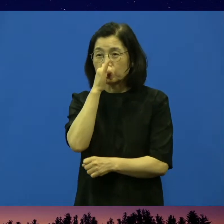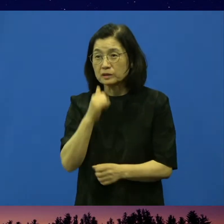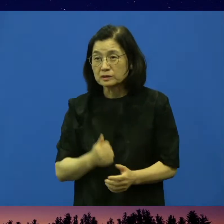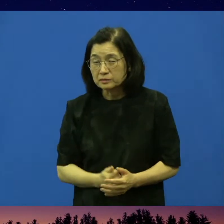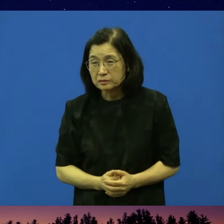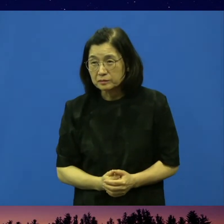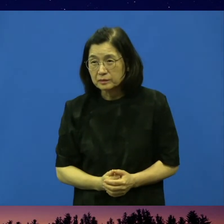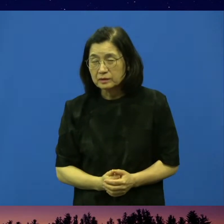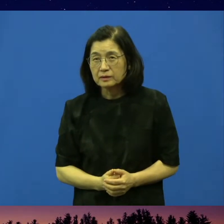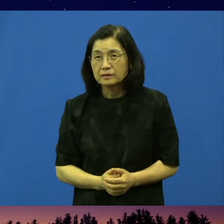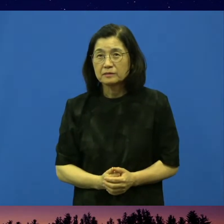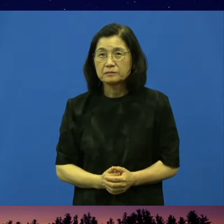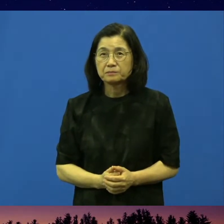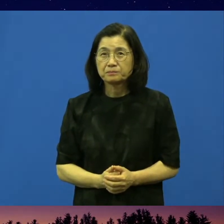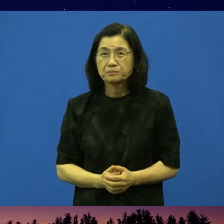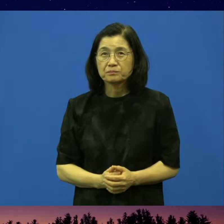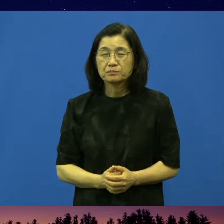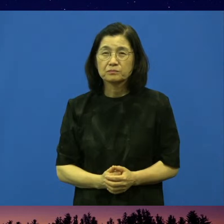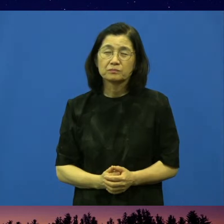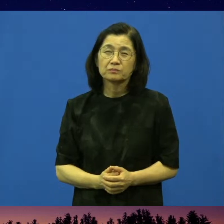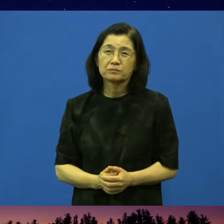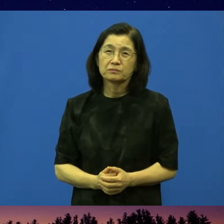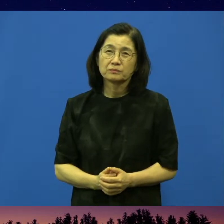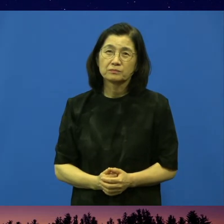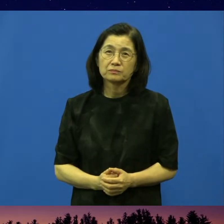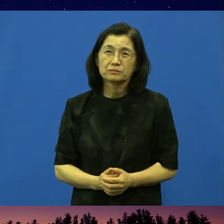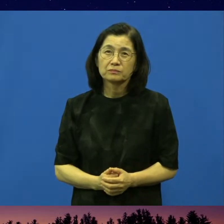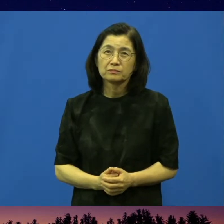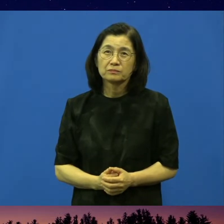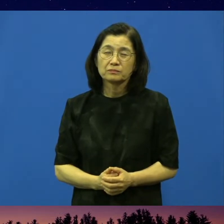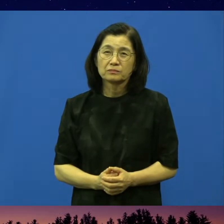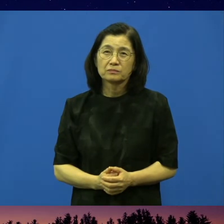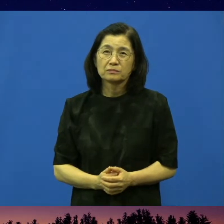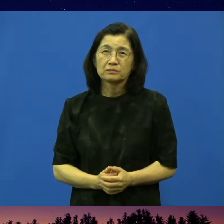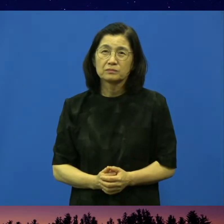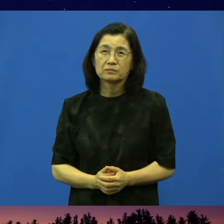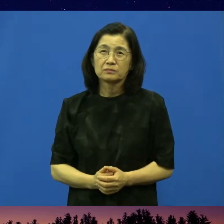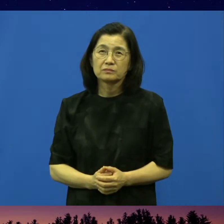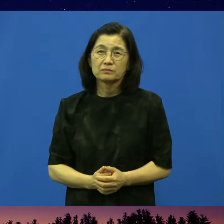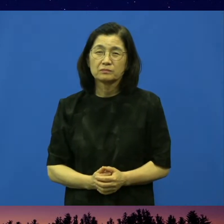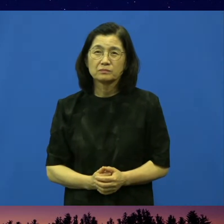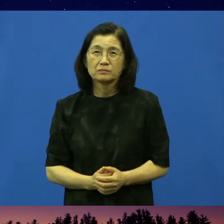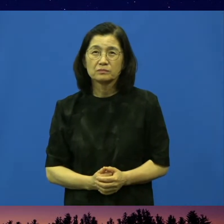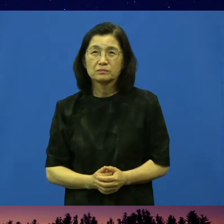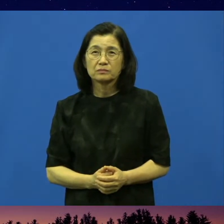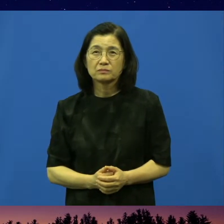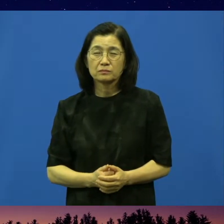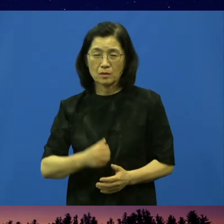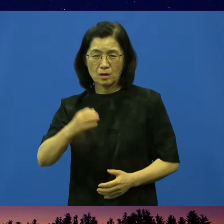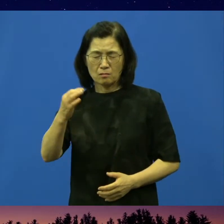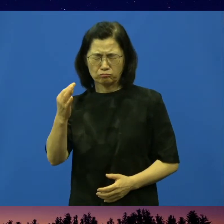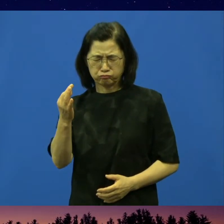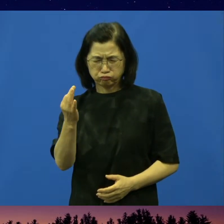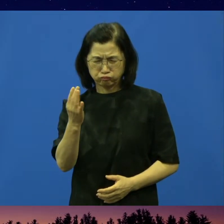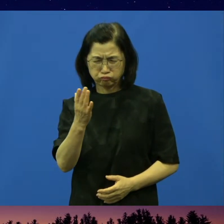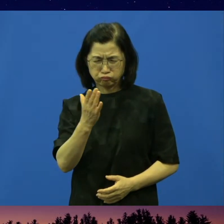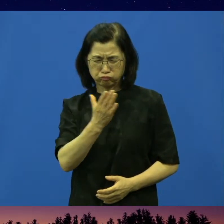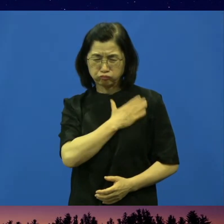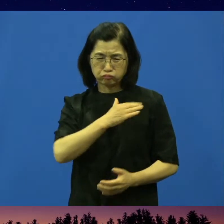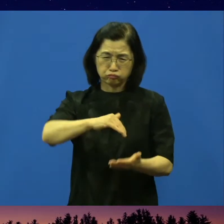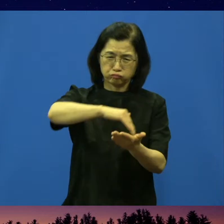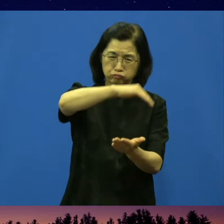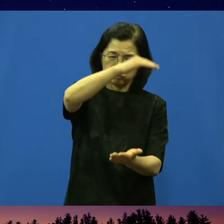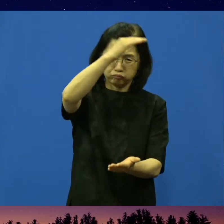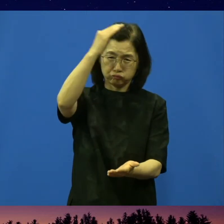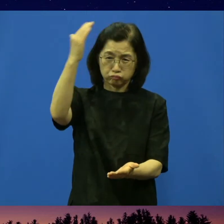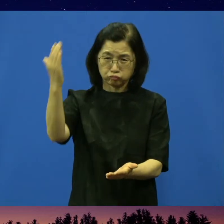지금 돈 그렇게 많았고, 여러분. 언제 내가 그런 돈을 가지고 있었지 의심할 정도로 사라져버려요. 돈만 그래요, 여러분.